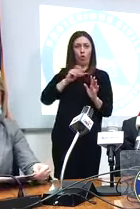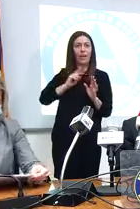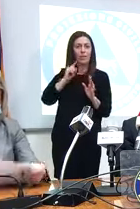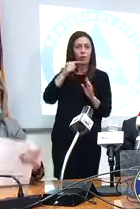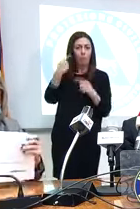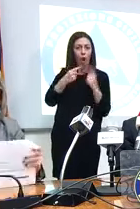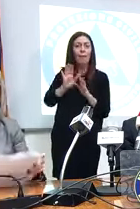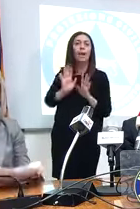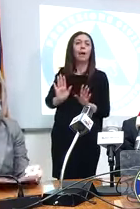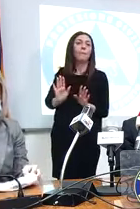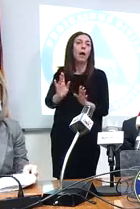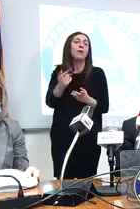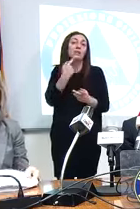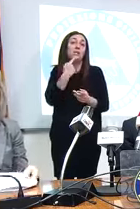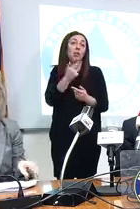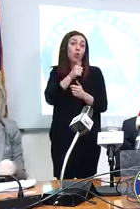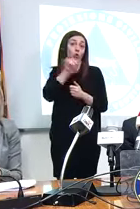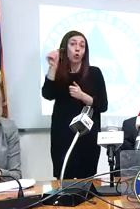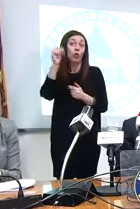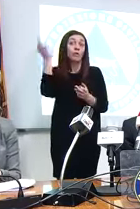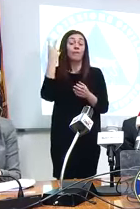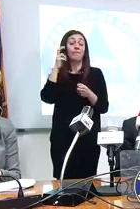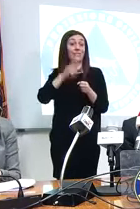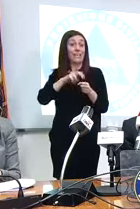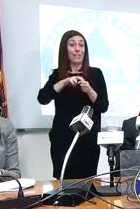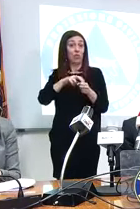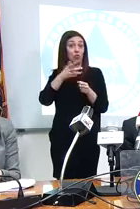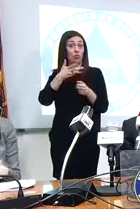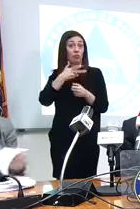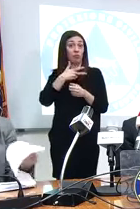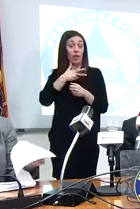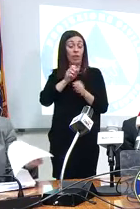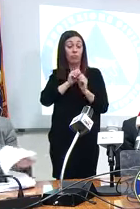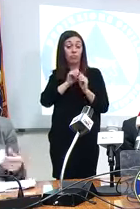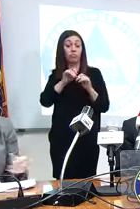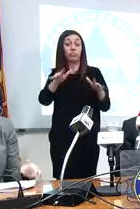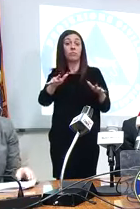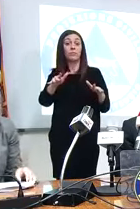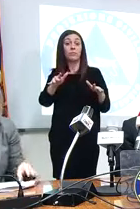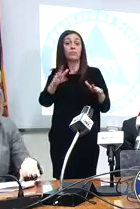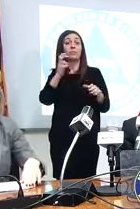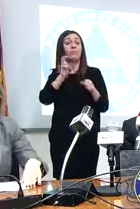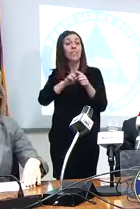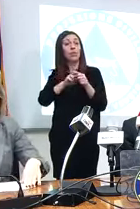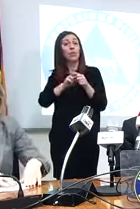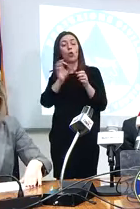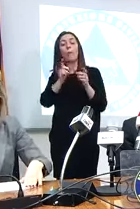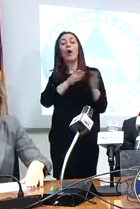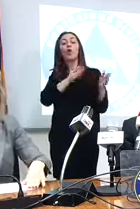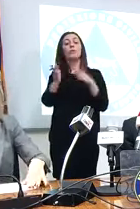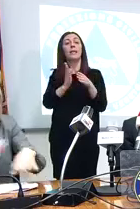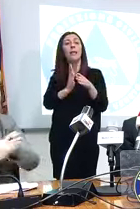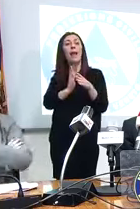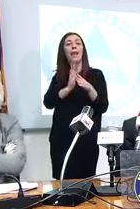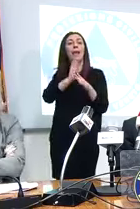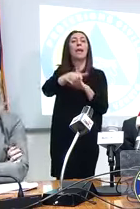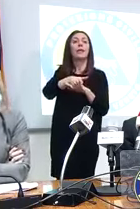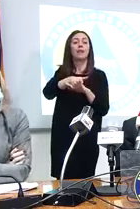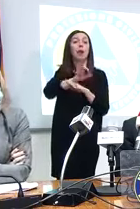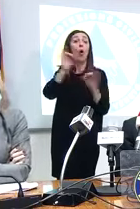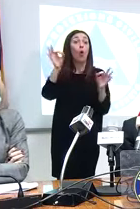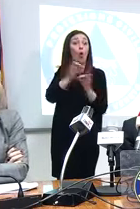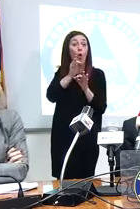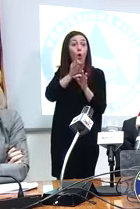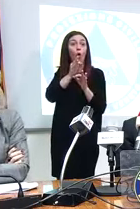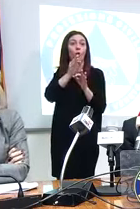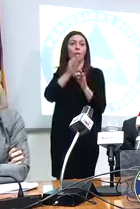Semplicemente che nel momento in cui c'è il virus, cioè le modalità per cui il virus entra sono o entrano con il paziente o entra con